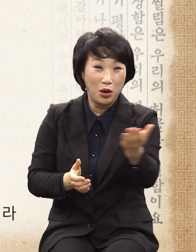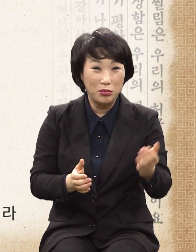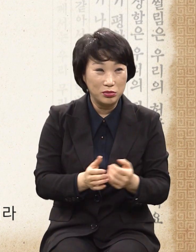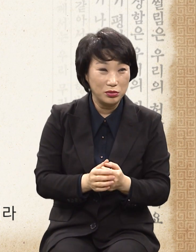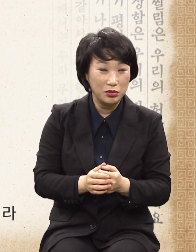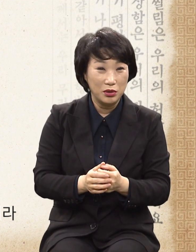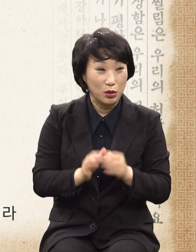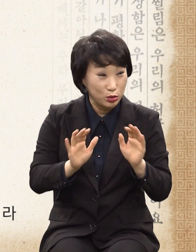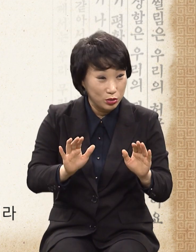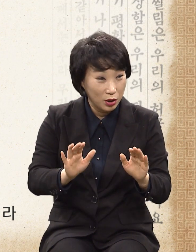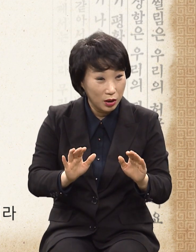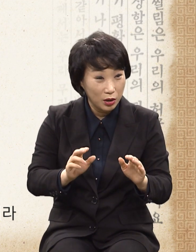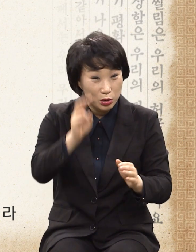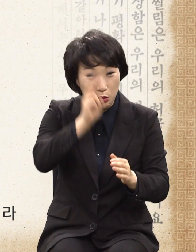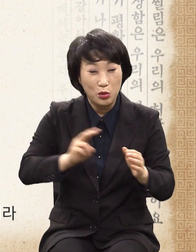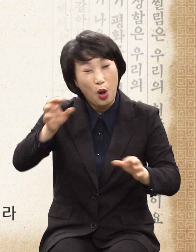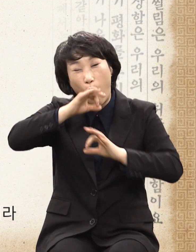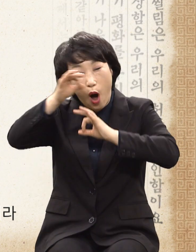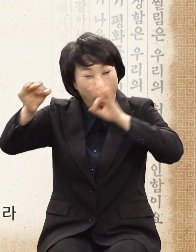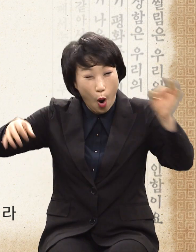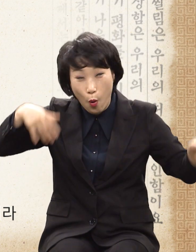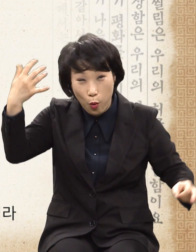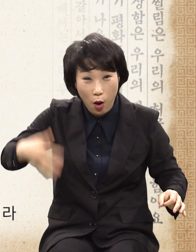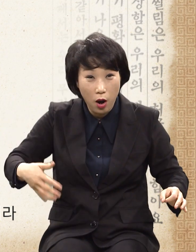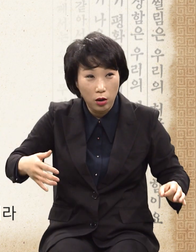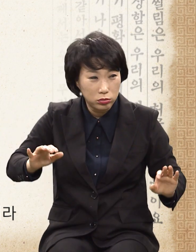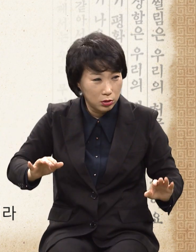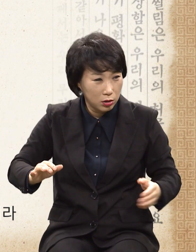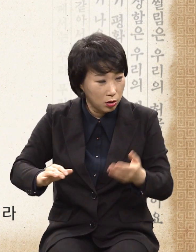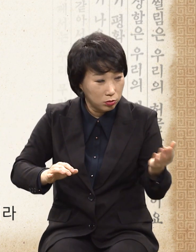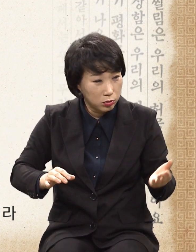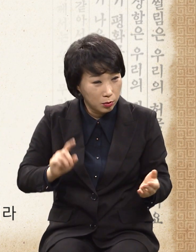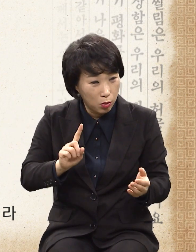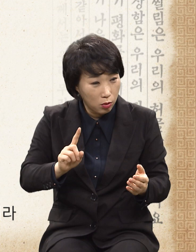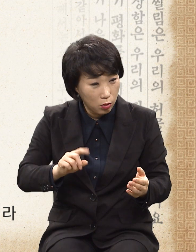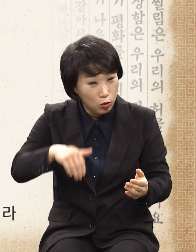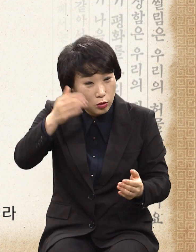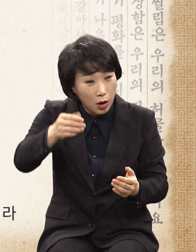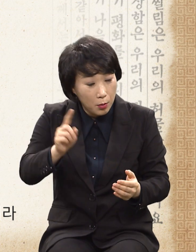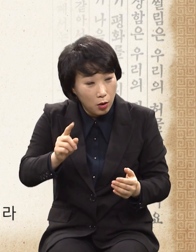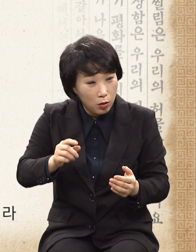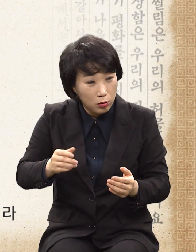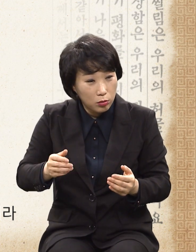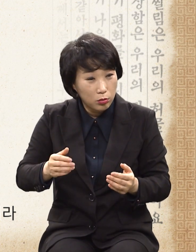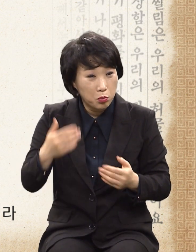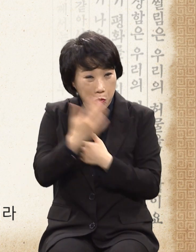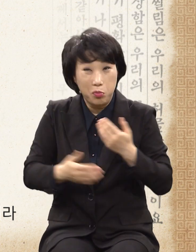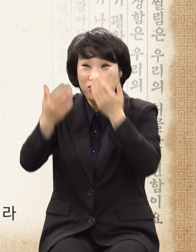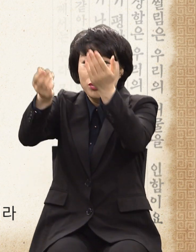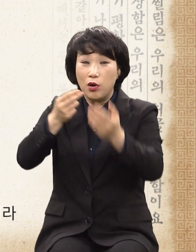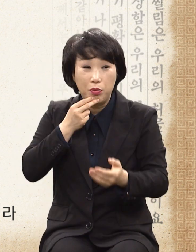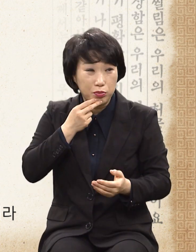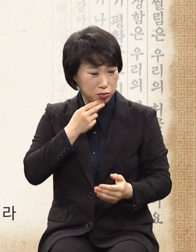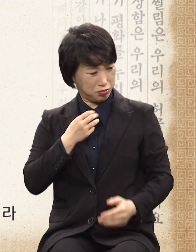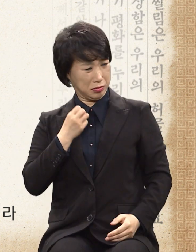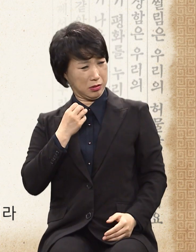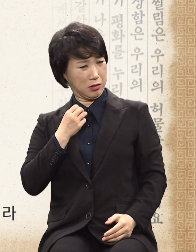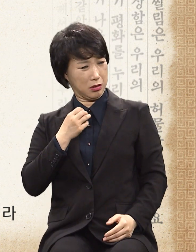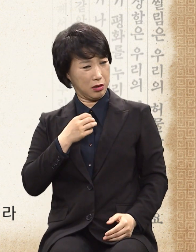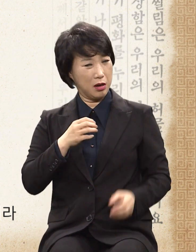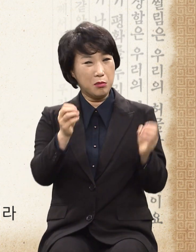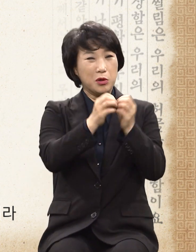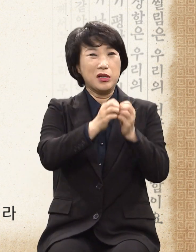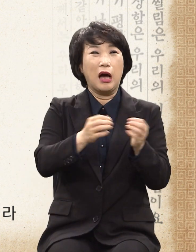근데 안 바쳐. 응? 그건 가사에 불과하지. 그냥 그런